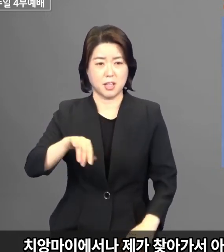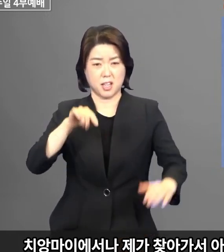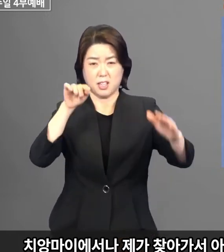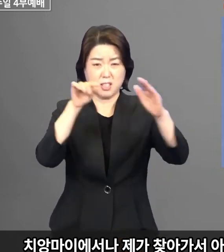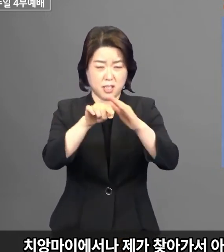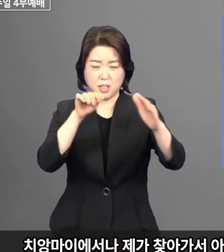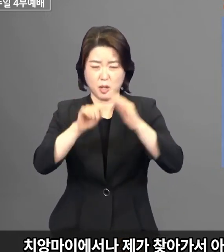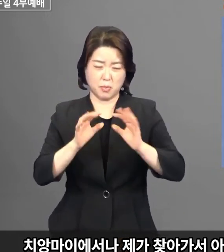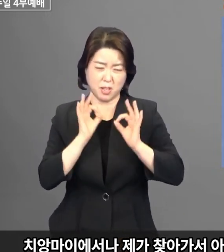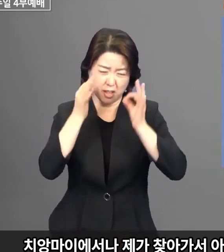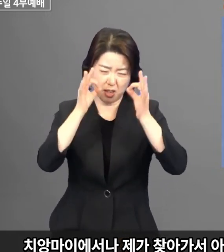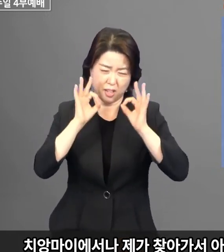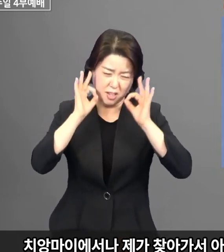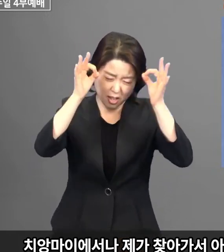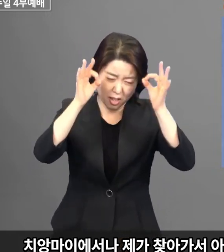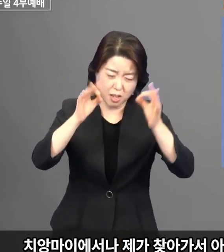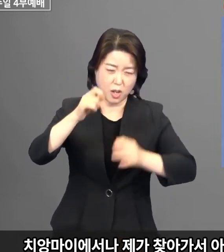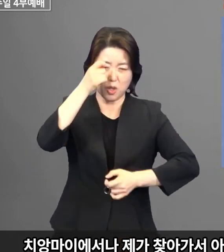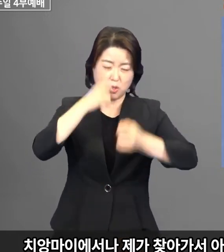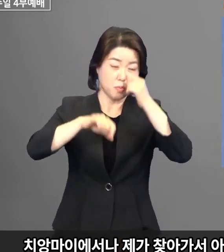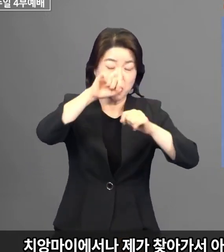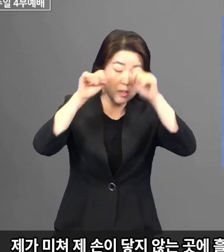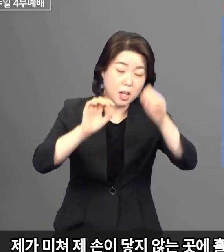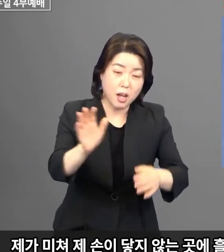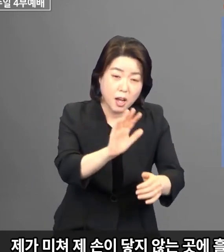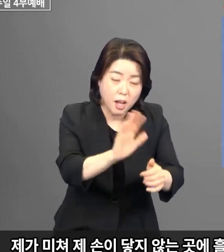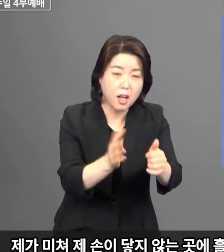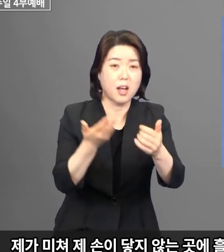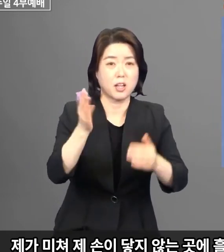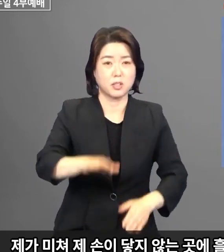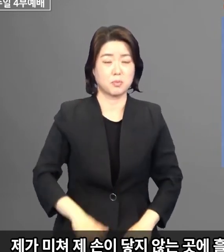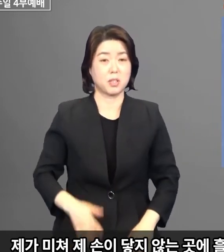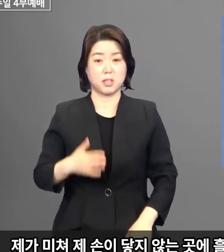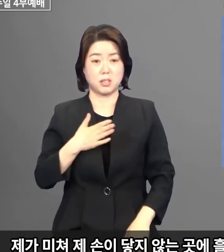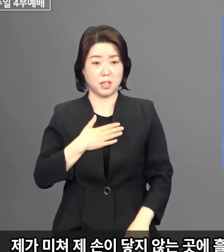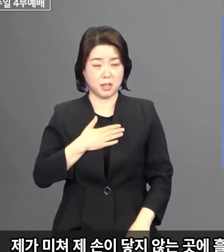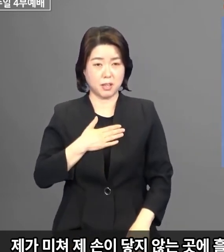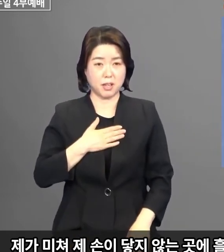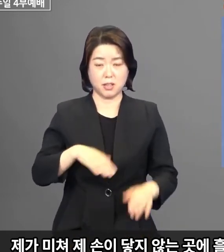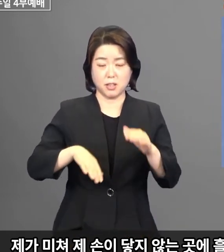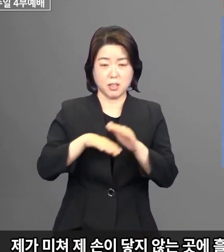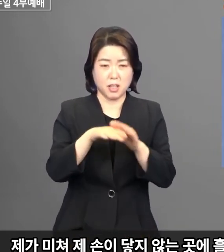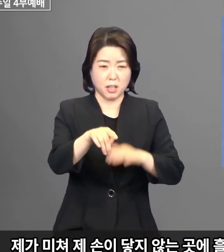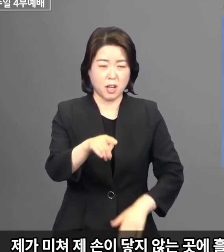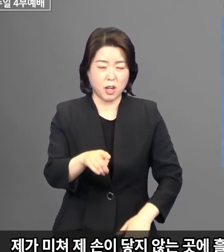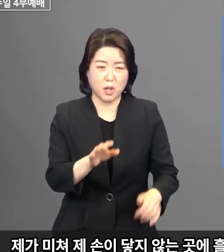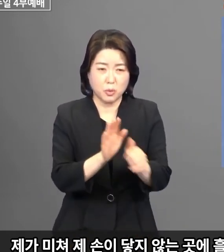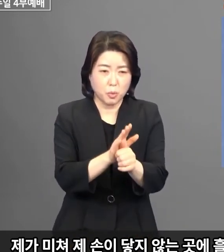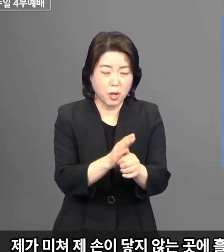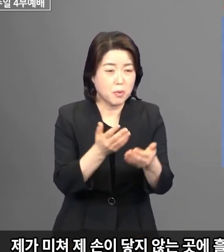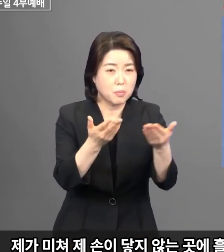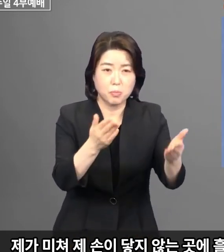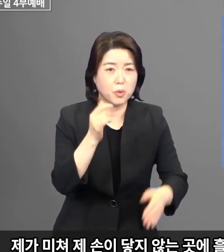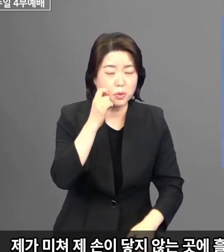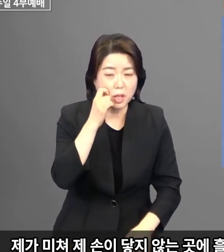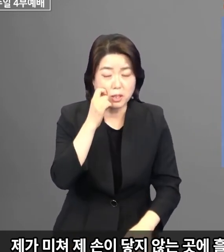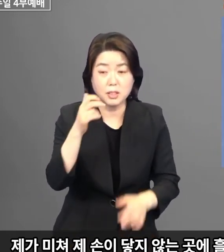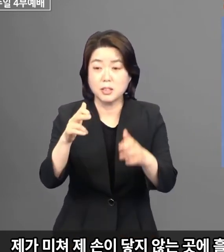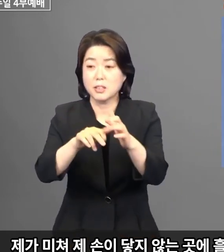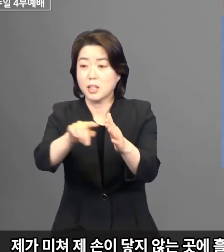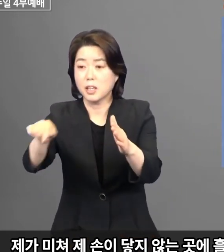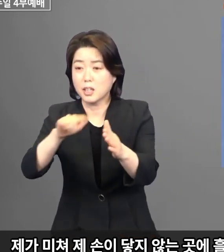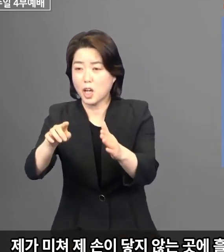아무리 애쓰고 눈물을 닦아도 제가 미처 제 손이 닿지 않는 곳에 흘리는 장애